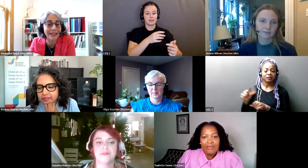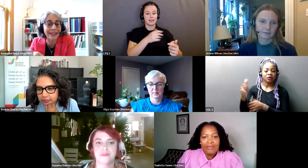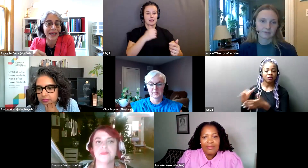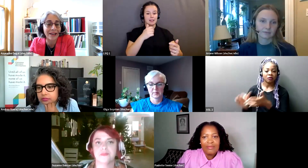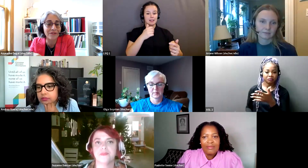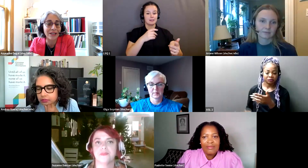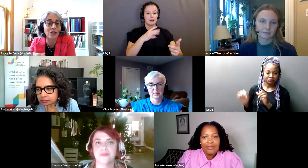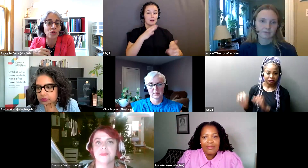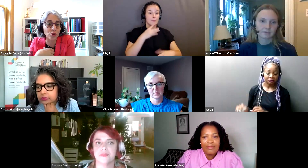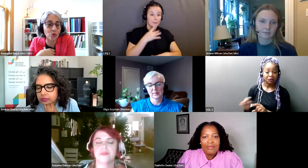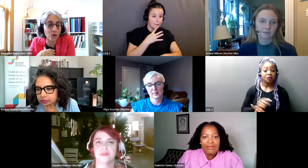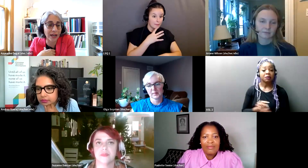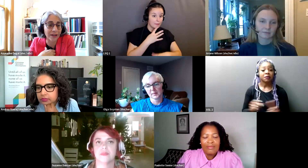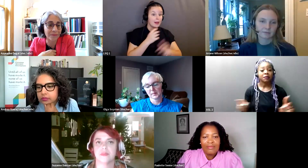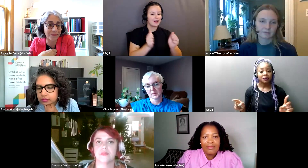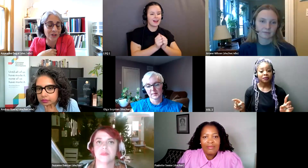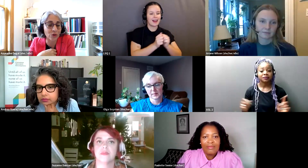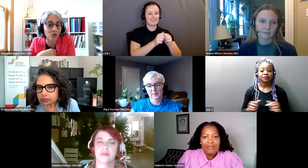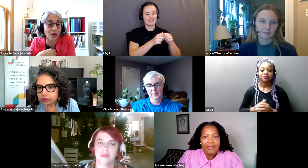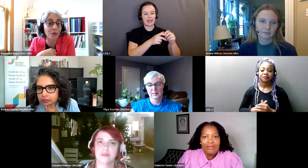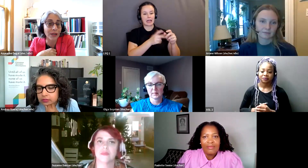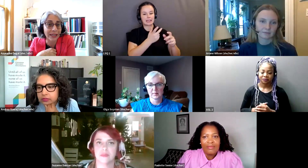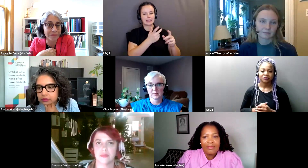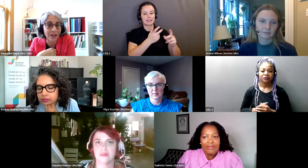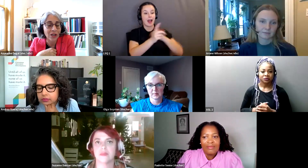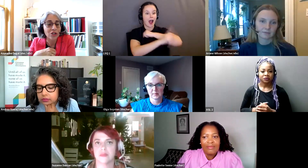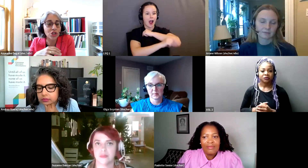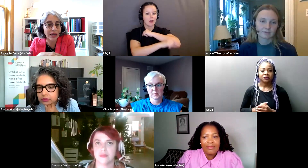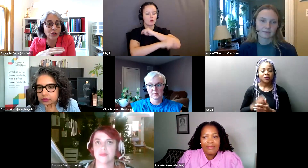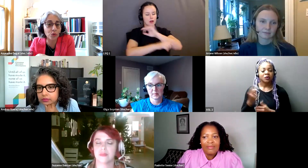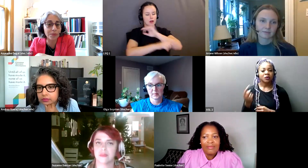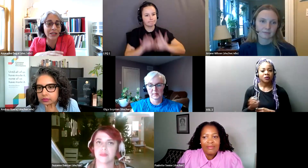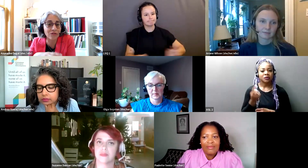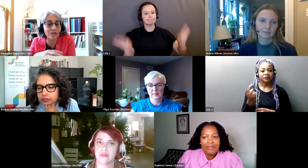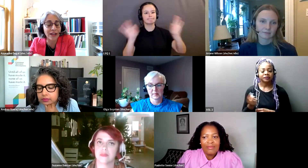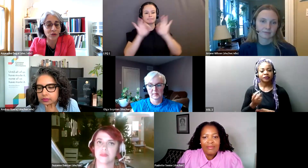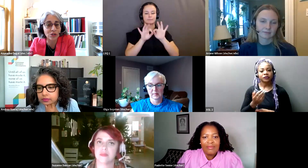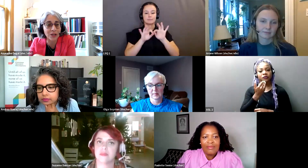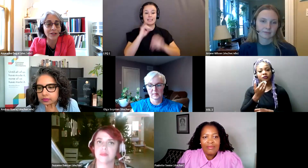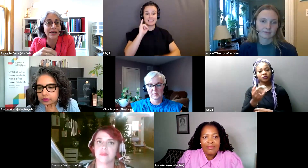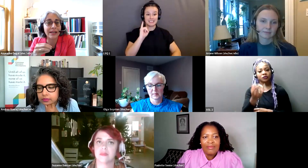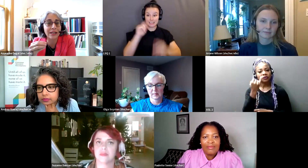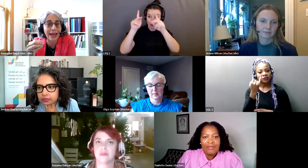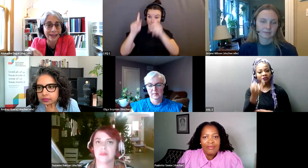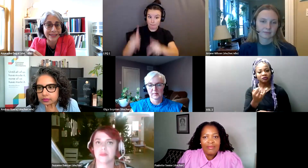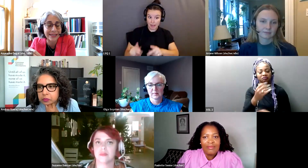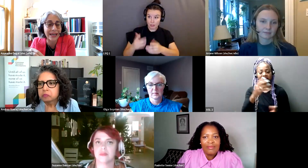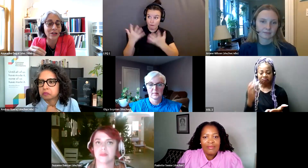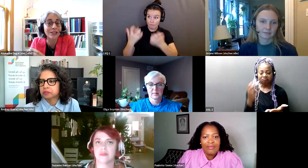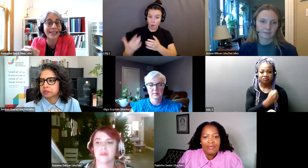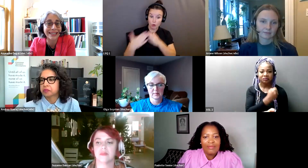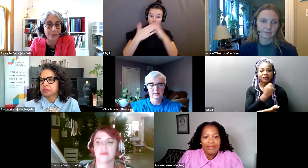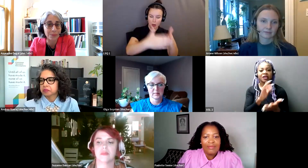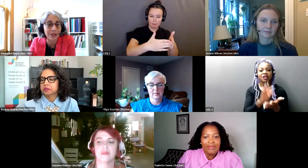de parler avec nos employés. Chaque groupe qui veut faire une demande a accès